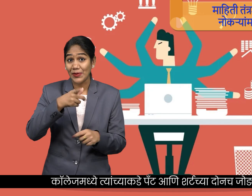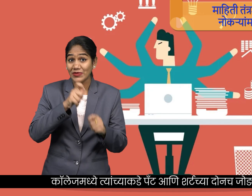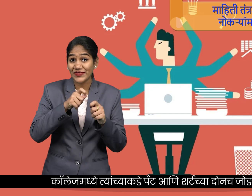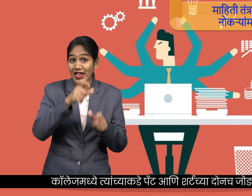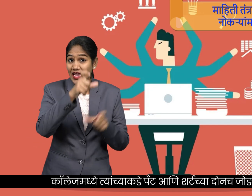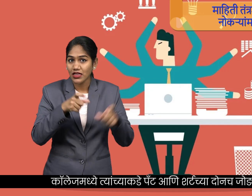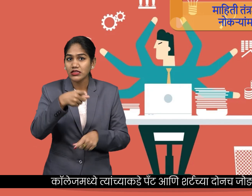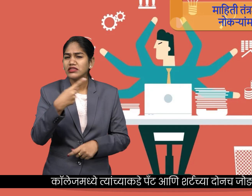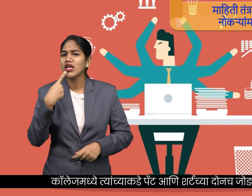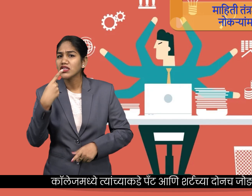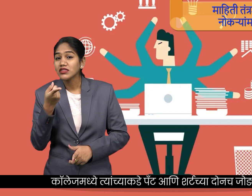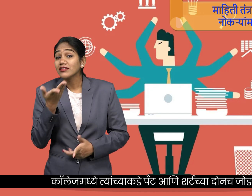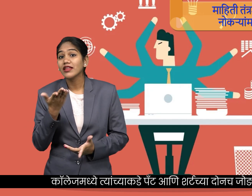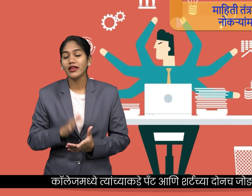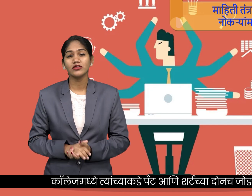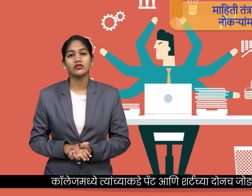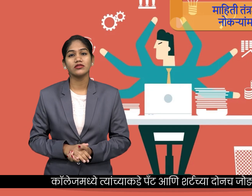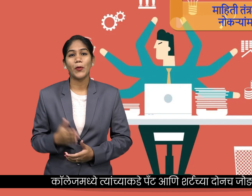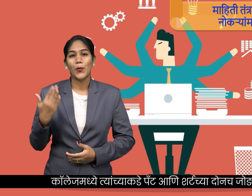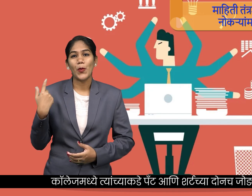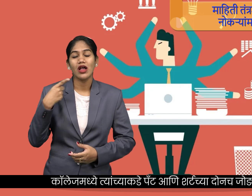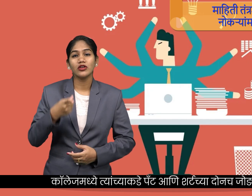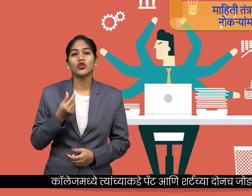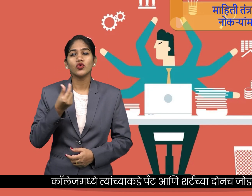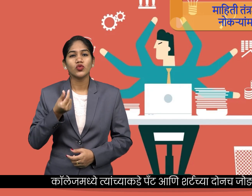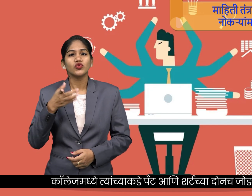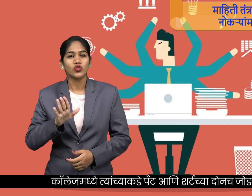कॉलेजमध्ये त्याच्याकडे पॅन्ट आणि शर्टचे 2च जोड्या असायचे,